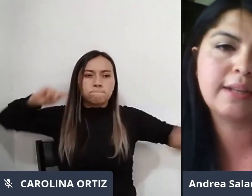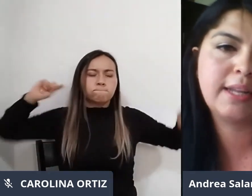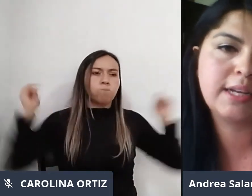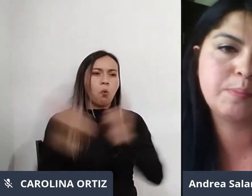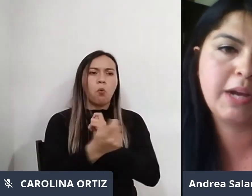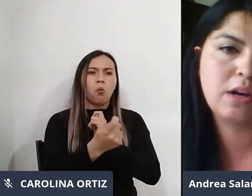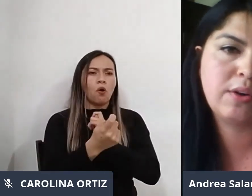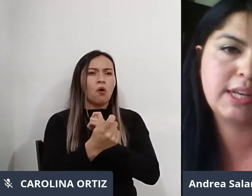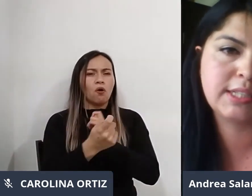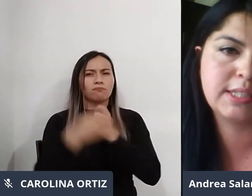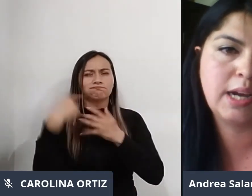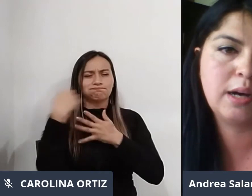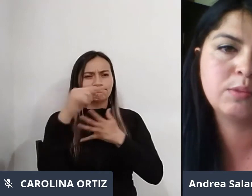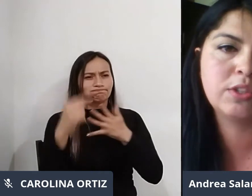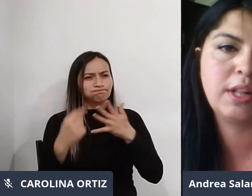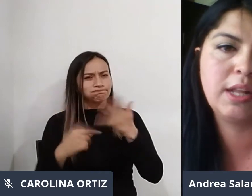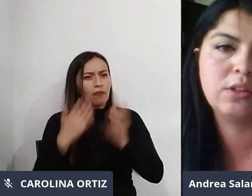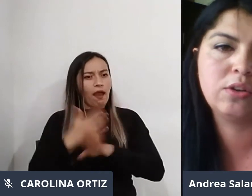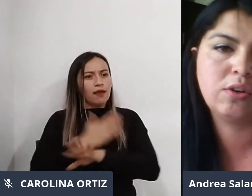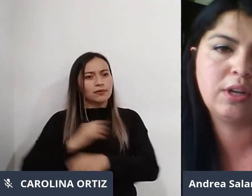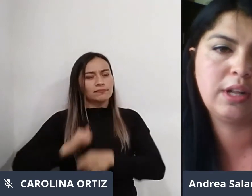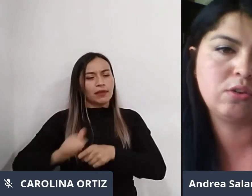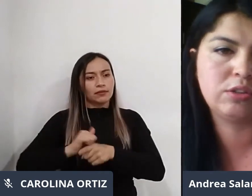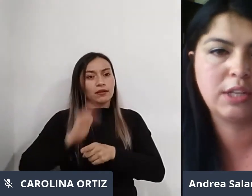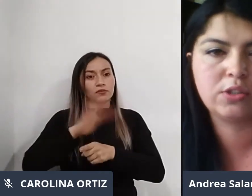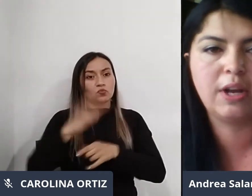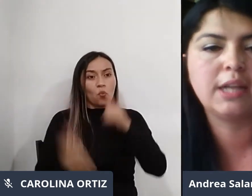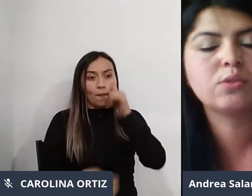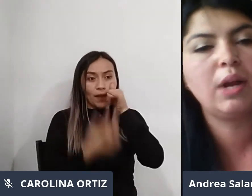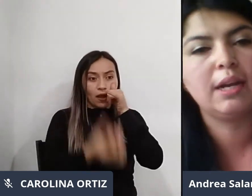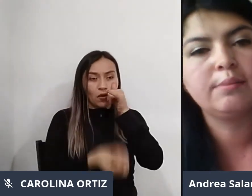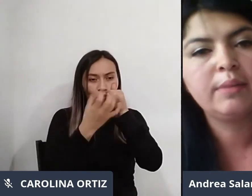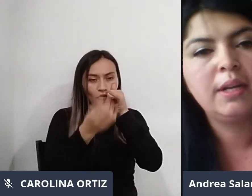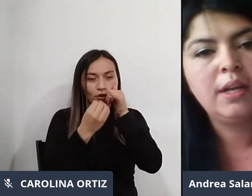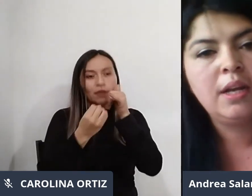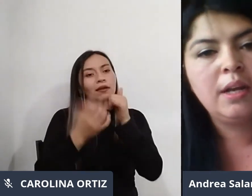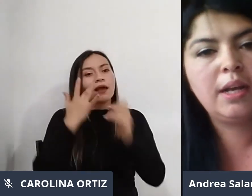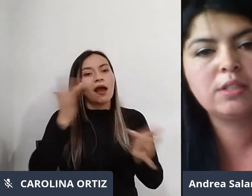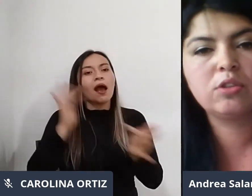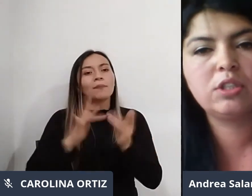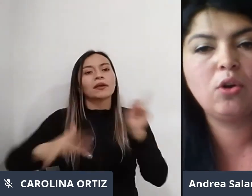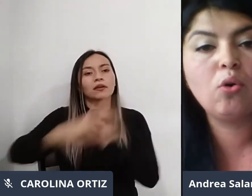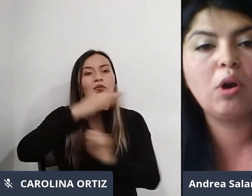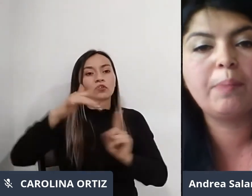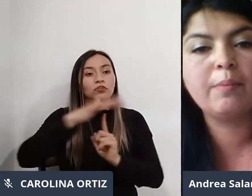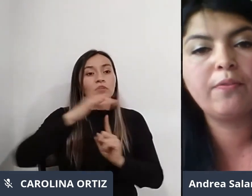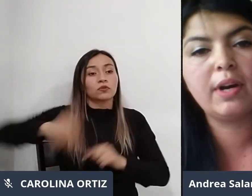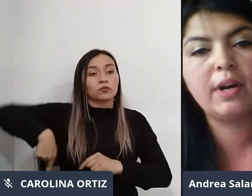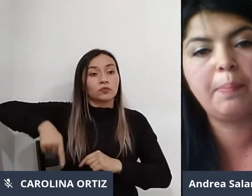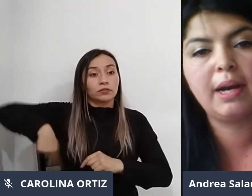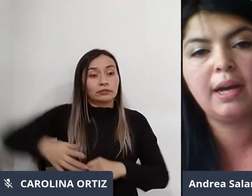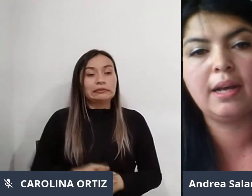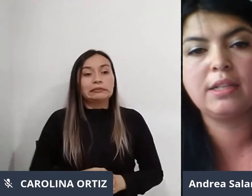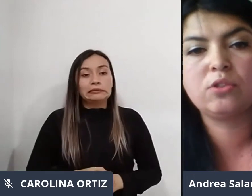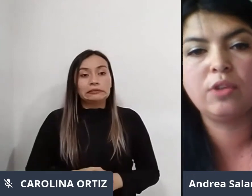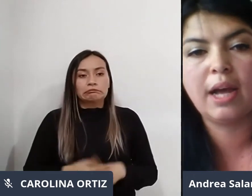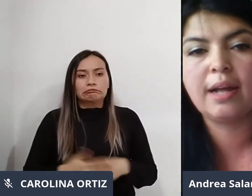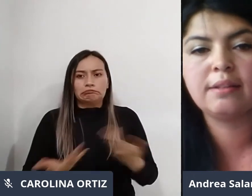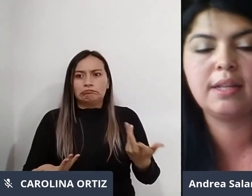las prácticas pedagógicas que estábamos teniendo en el contexto de la escuela. Esto ha sido un golpe muy fuerte